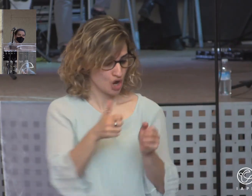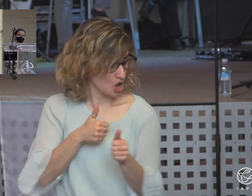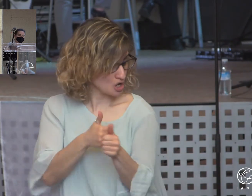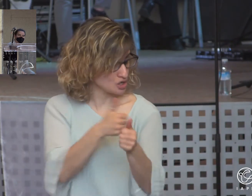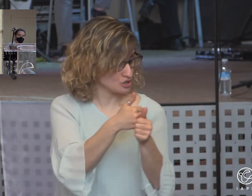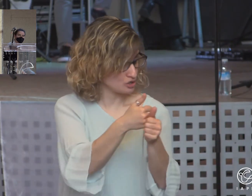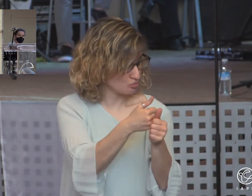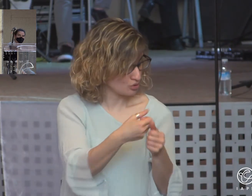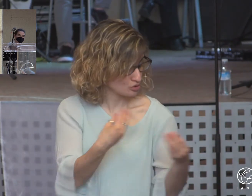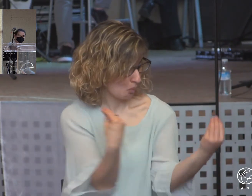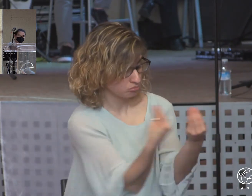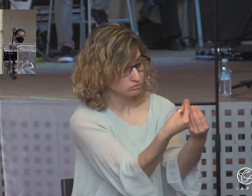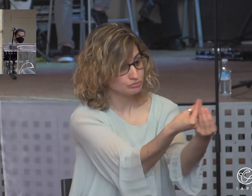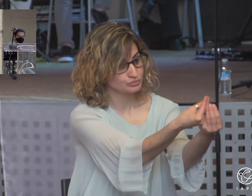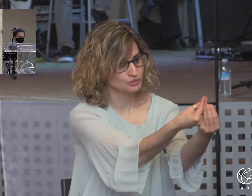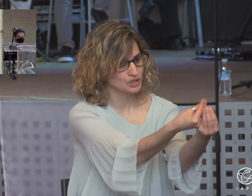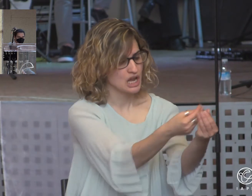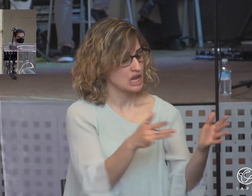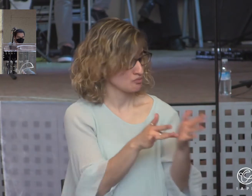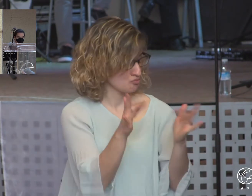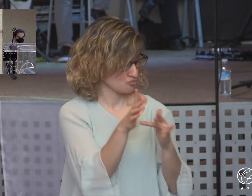Sabía lo que iba a pasar.